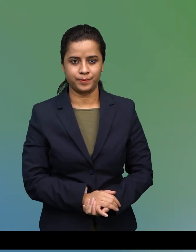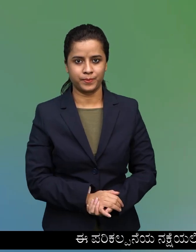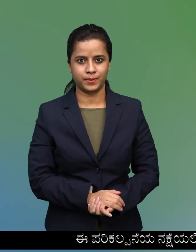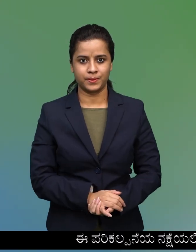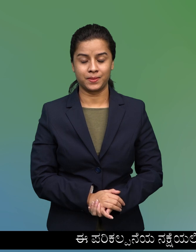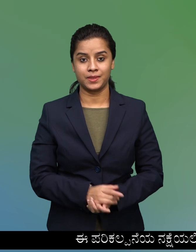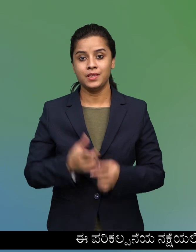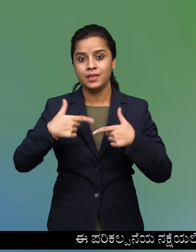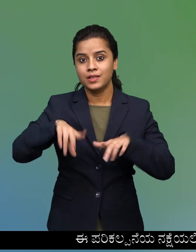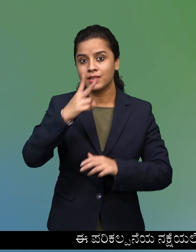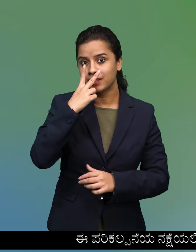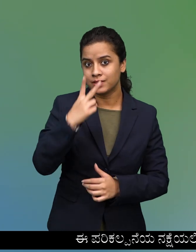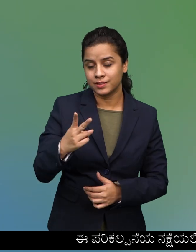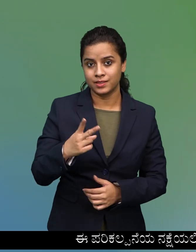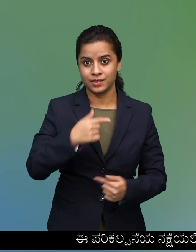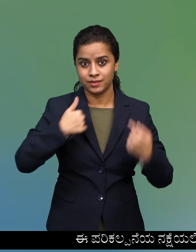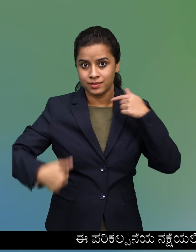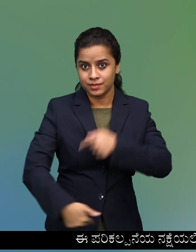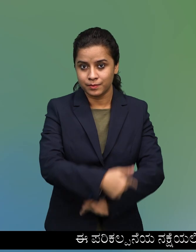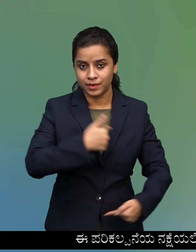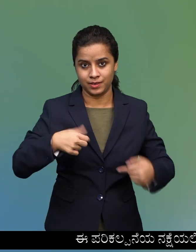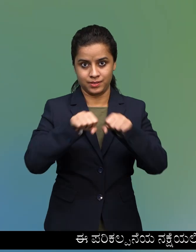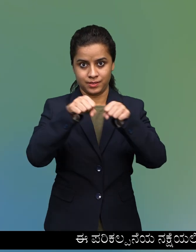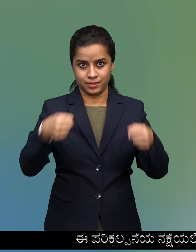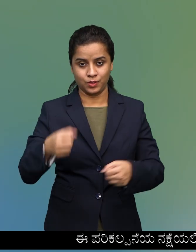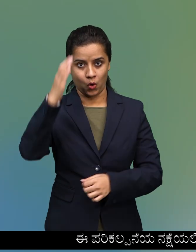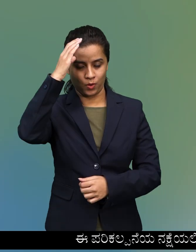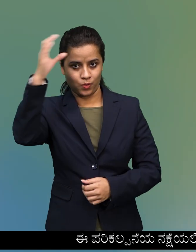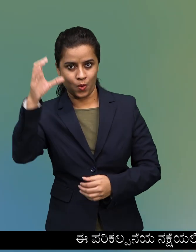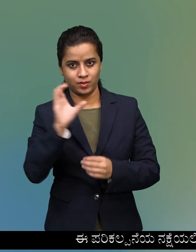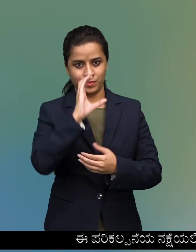ಈ ಪರಿಕಲ್ಪನೆ ನಕ್ಷೆಯಲ್ಲಿ ರಕ್ತ ಪರಿಚಲನಾ ವ್ಯವಸ್ಥೆಯನ್ನು ನೋಡೋಣ.